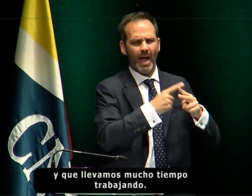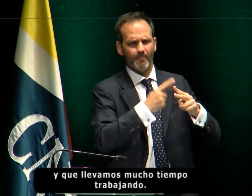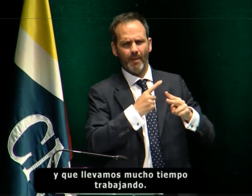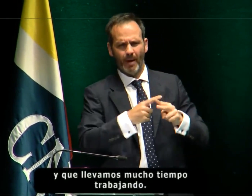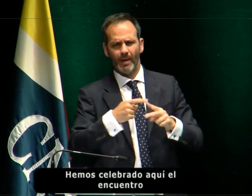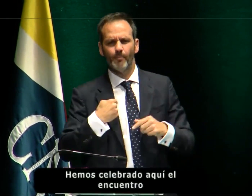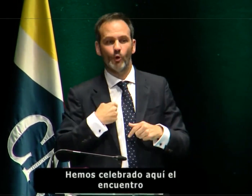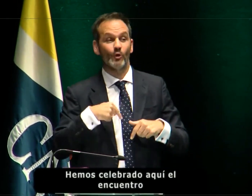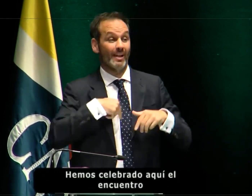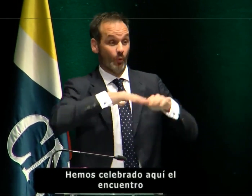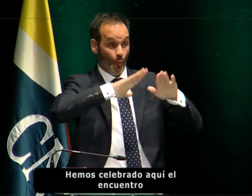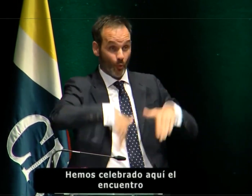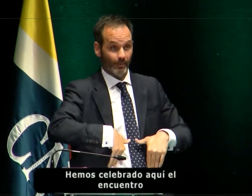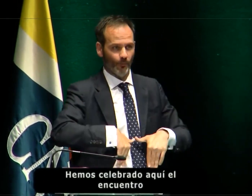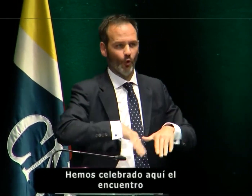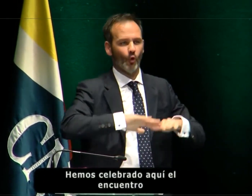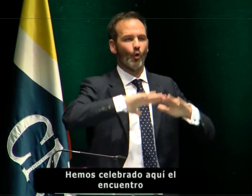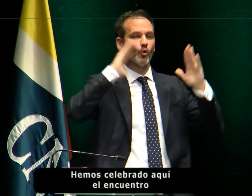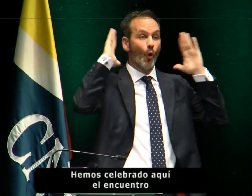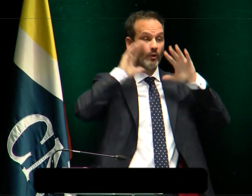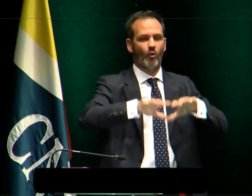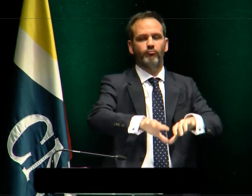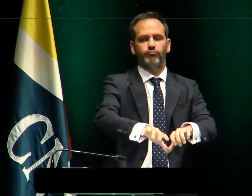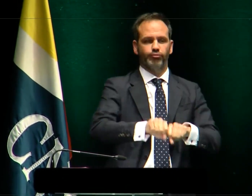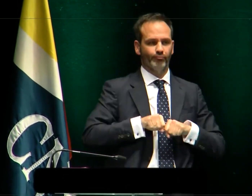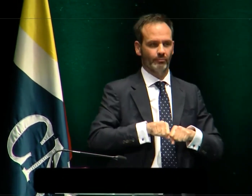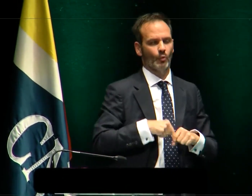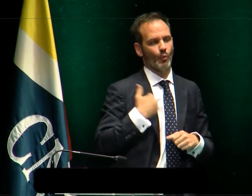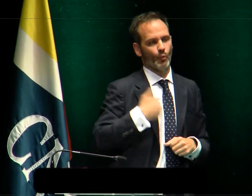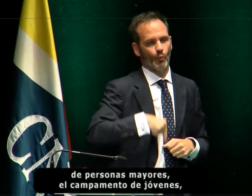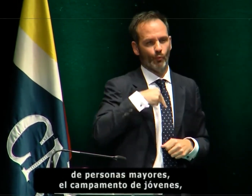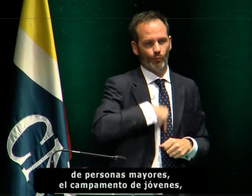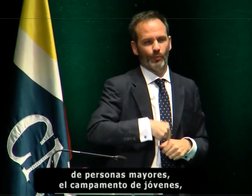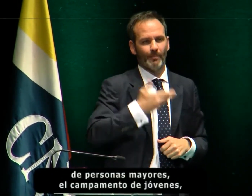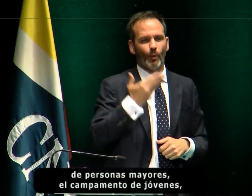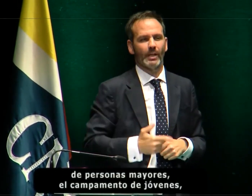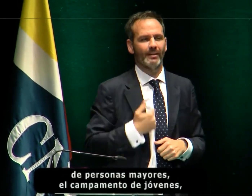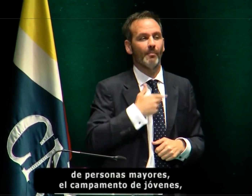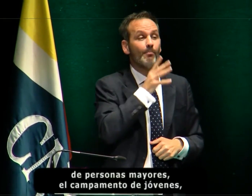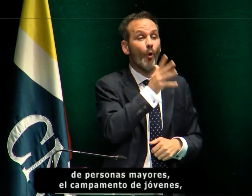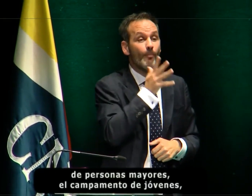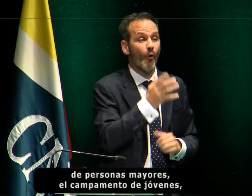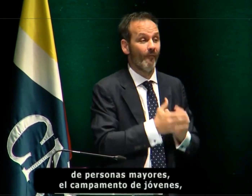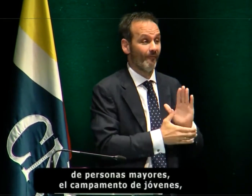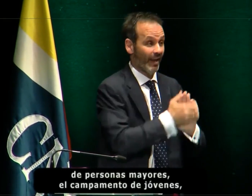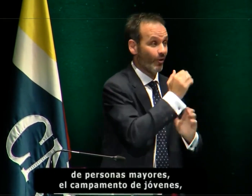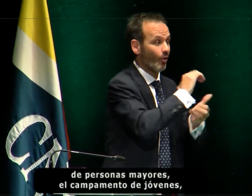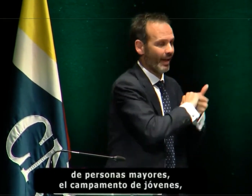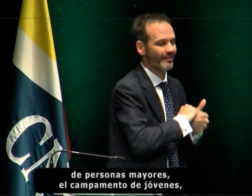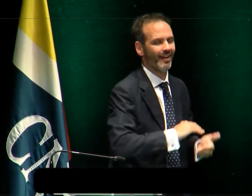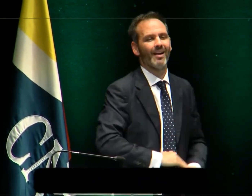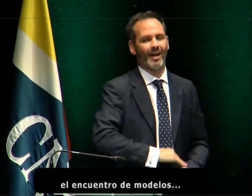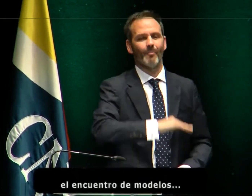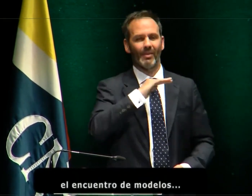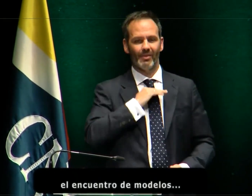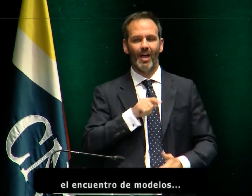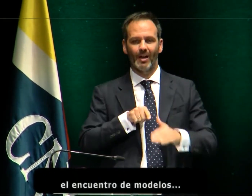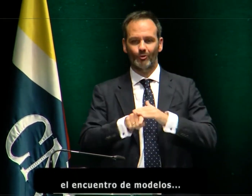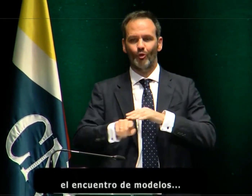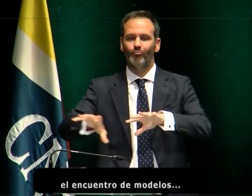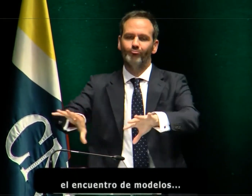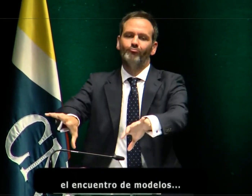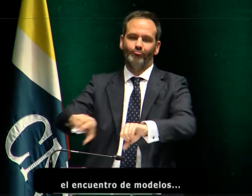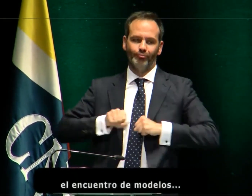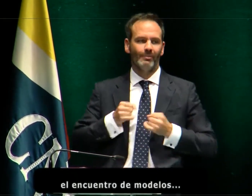campamento de jóvenes, el encuentro de modelos. Es un congreso que, la verdad, que para cerrar este ciclo, esta etapa, es muy importante para